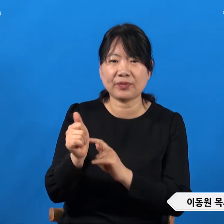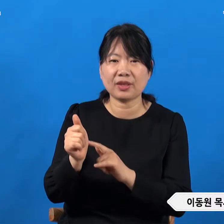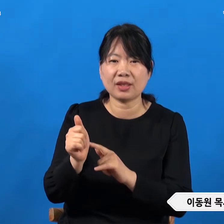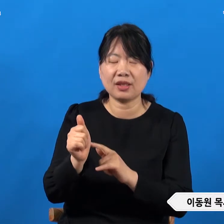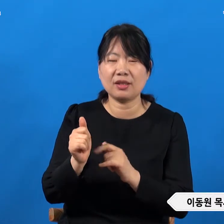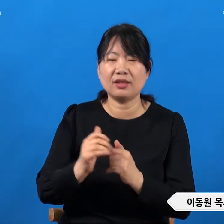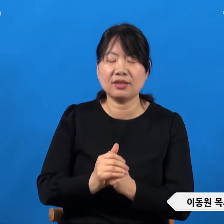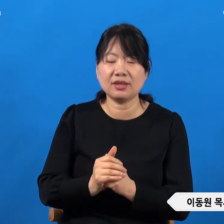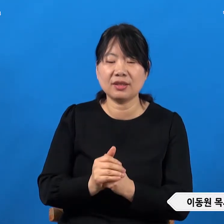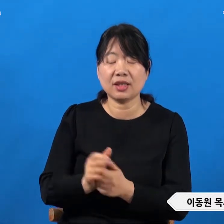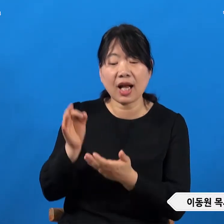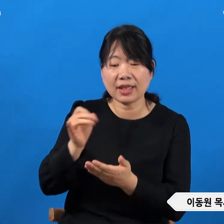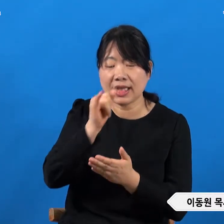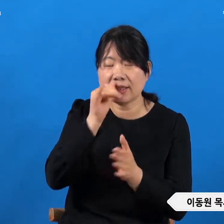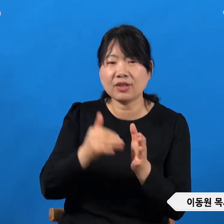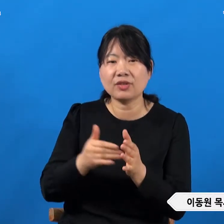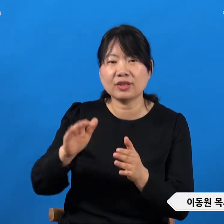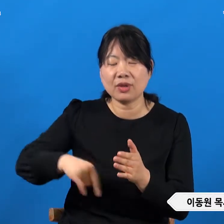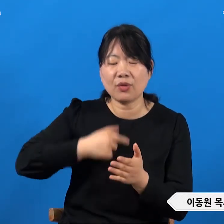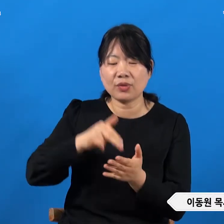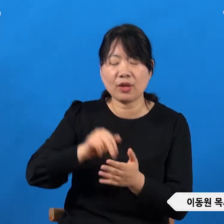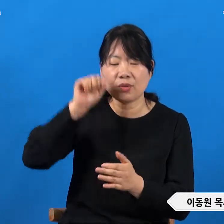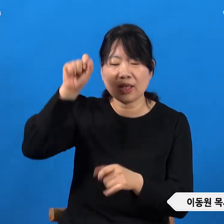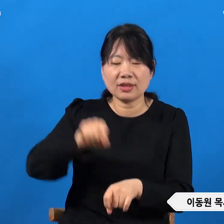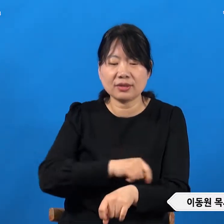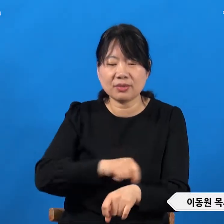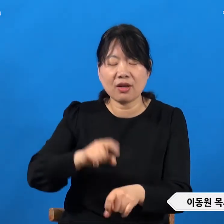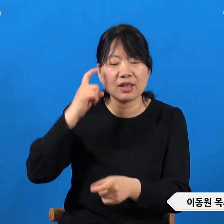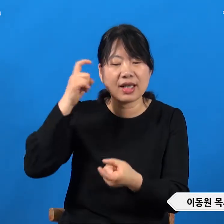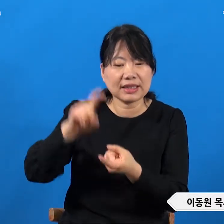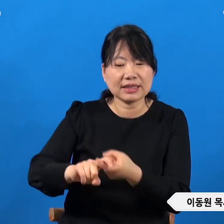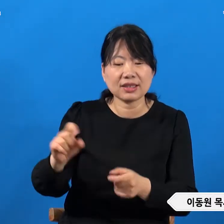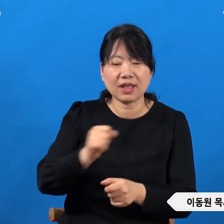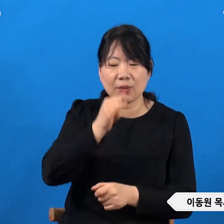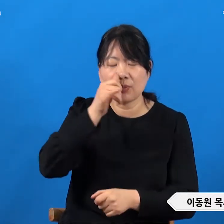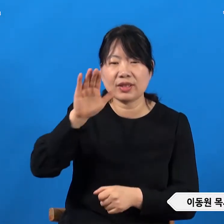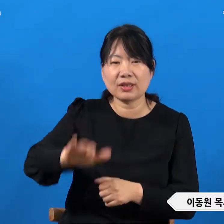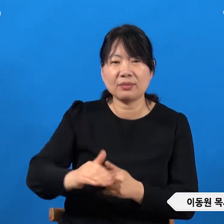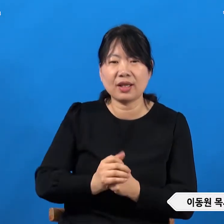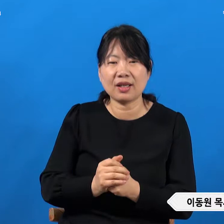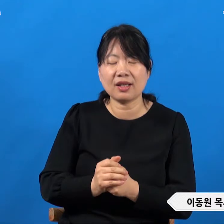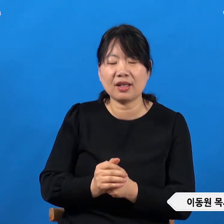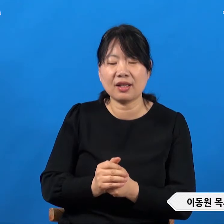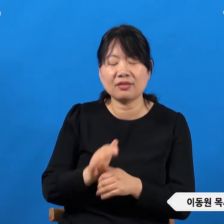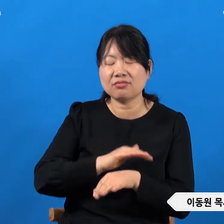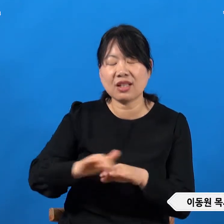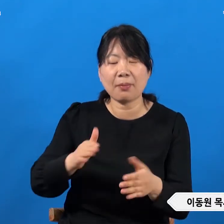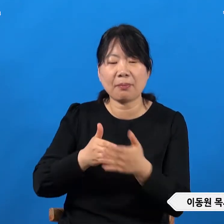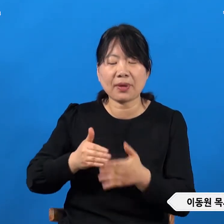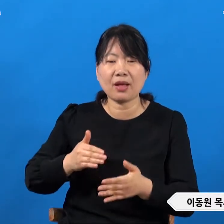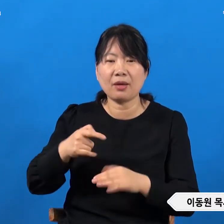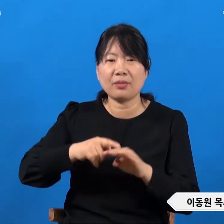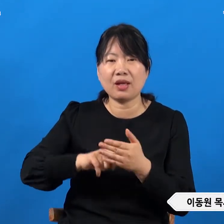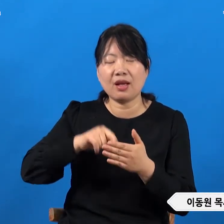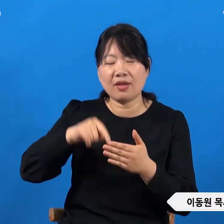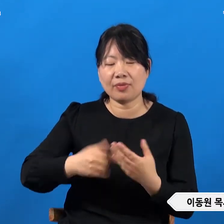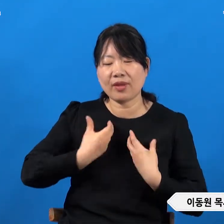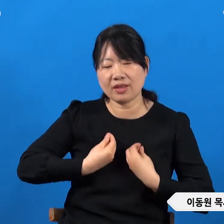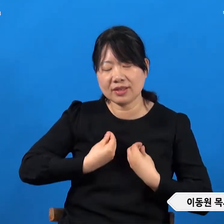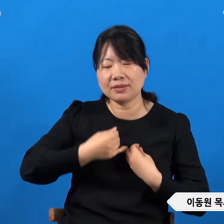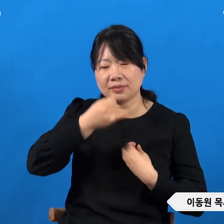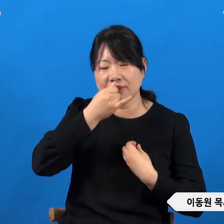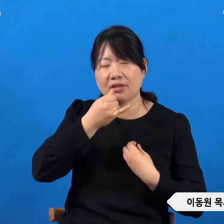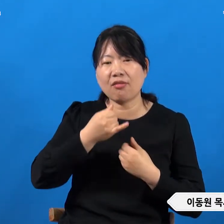이분은 가산도 있었지만 독립운동에 특별한 관심을 가지고 있었지만 그 일도 잘 되지 않고 마음속에 낙심한